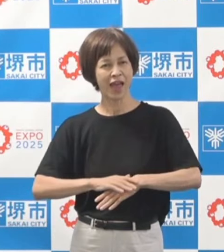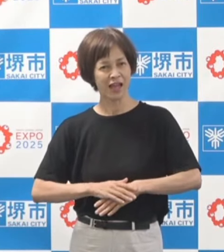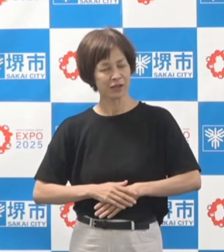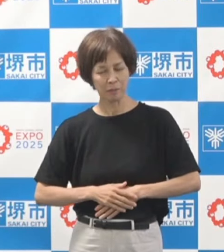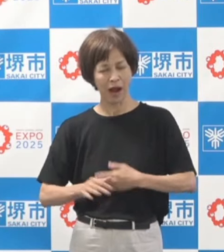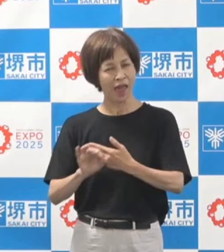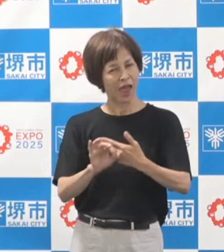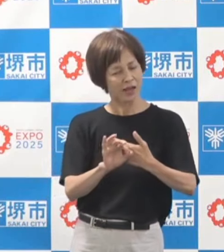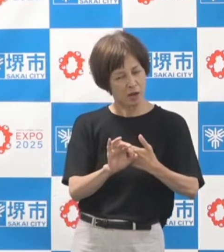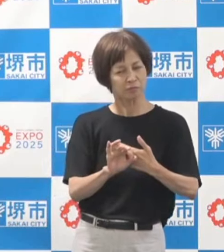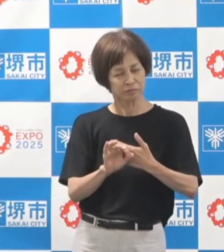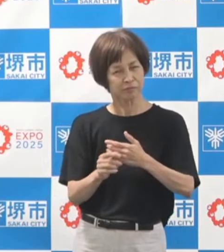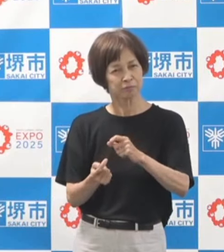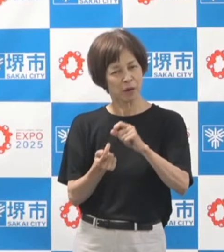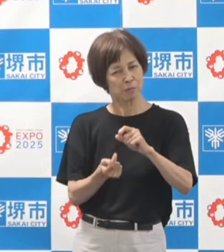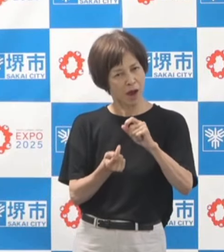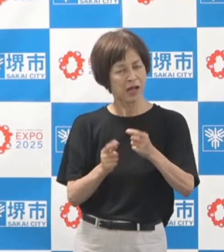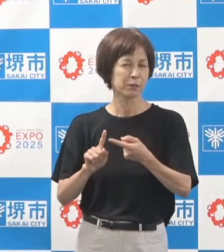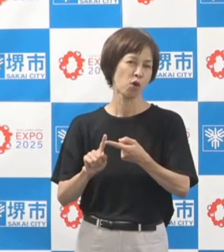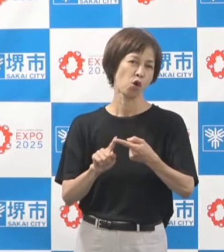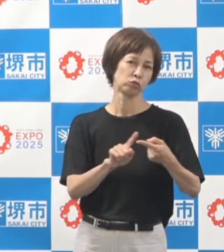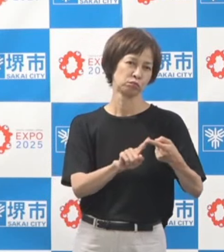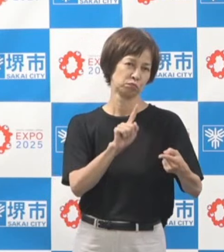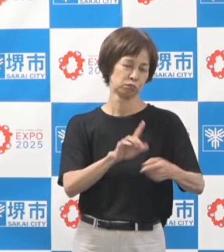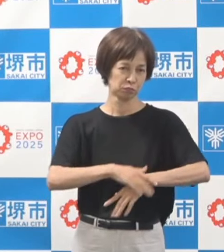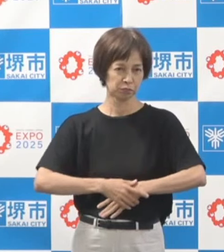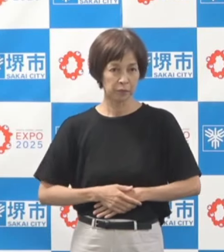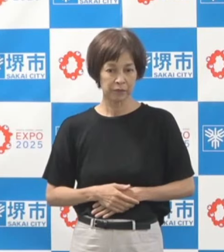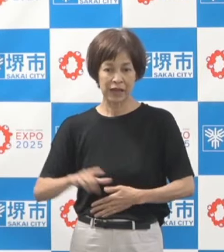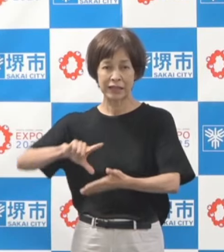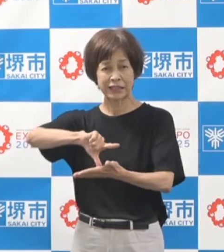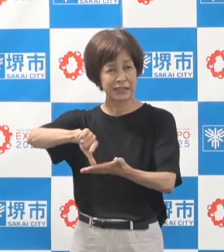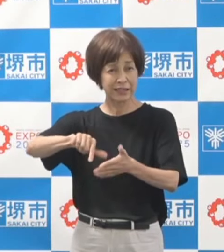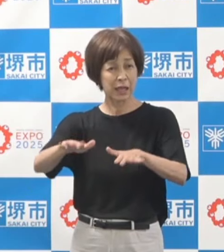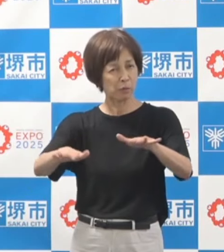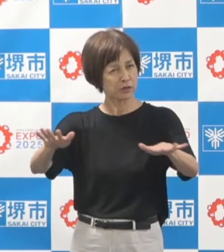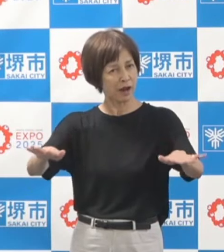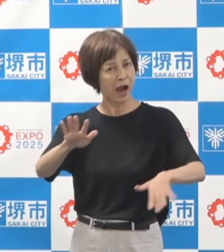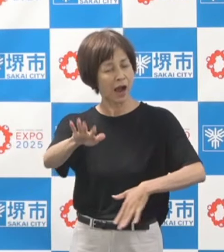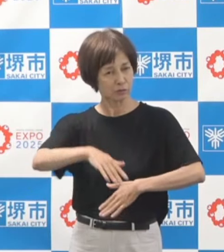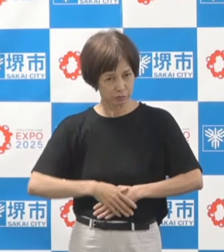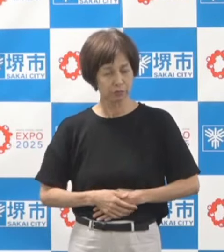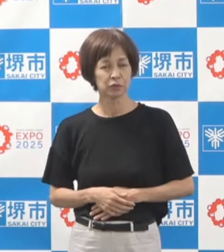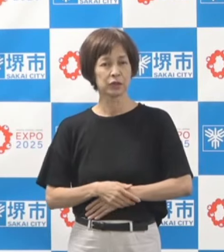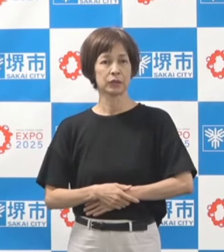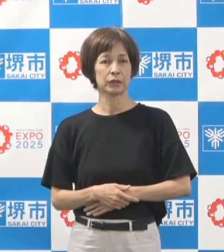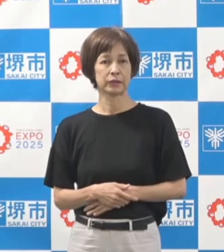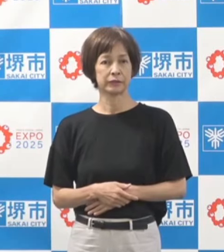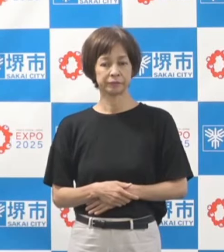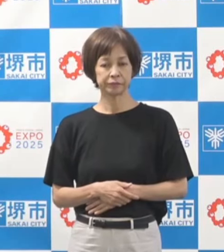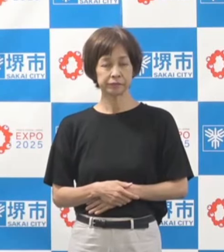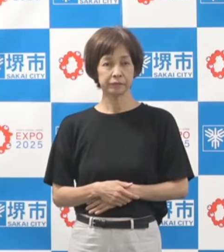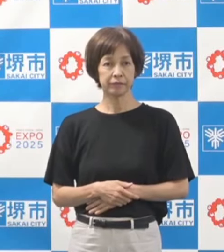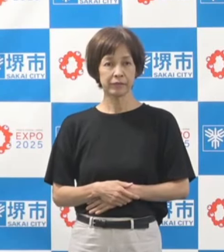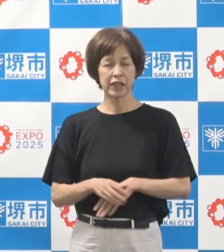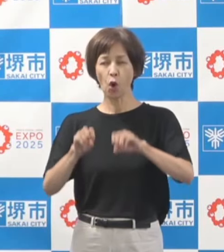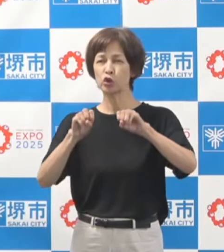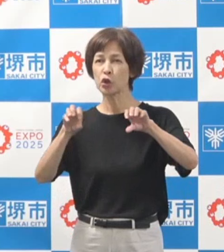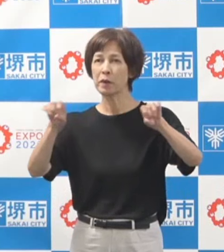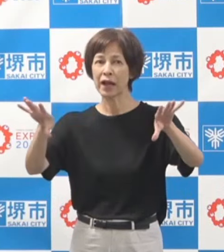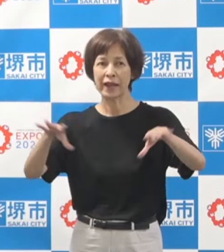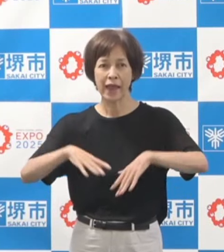よりますし、地域差があっても機能あまりしませんので、広く呼びかけながら